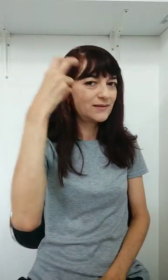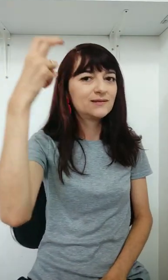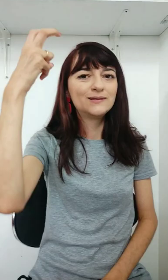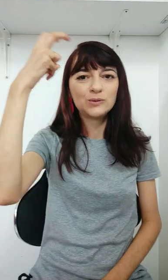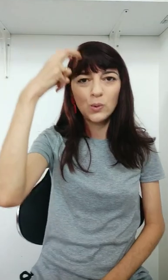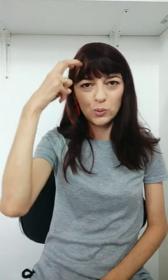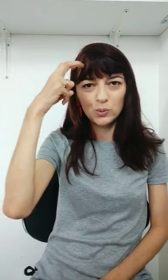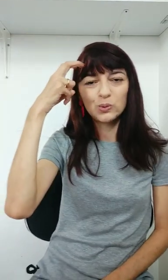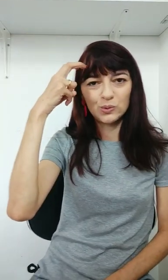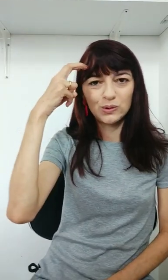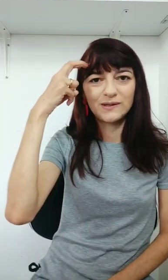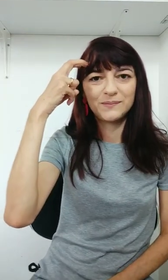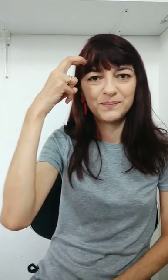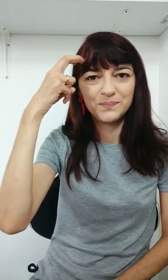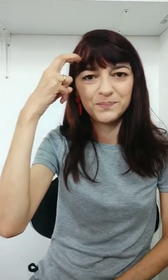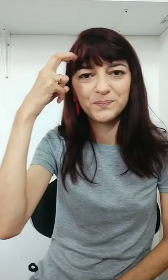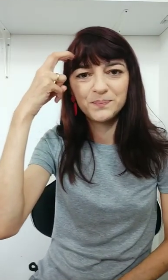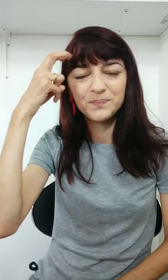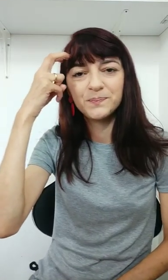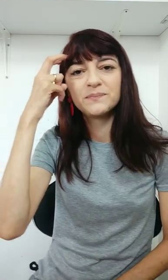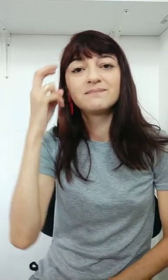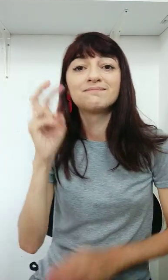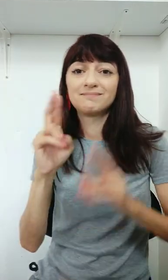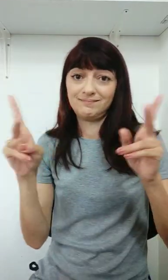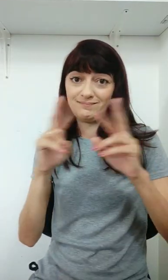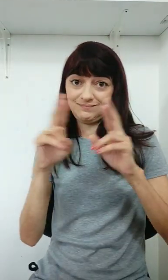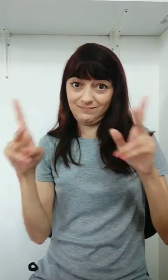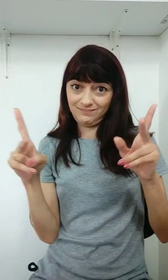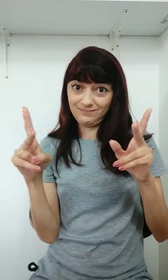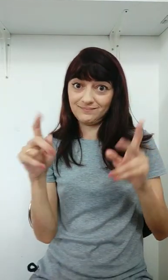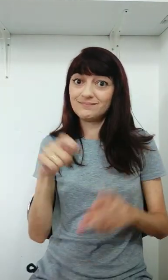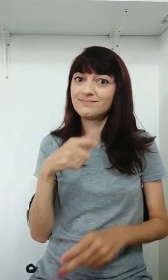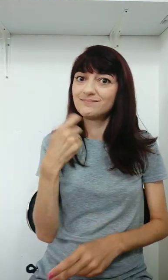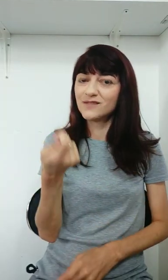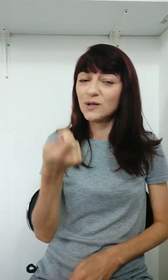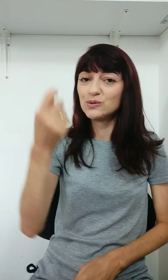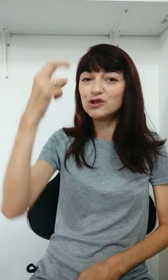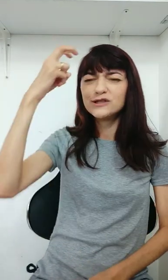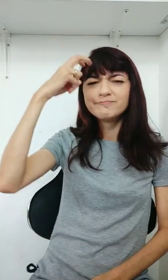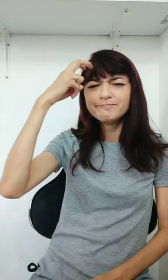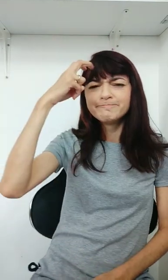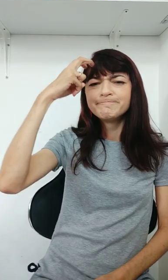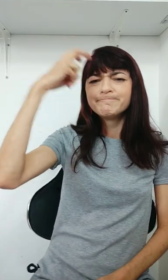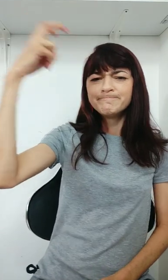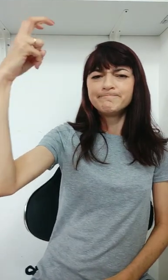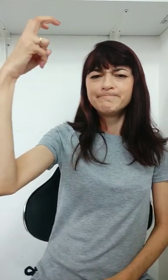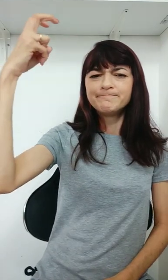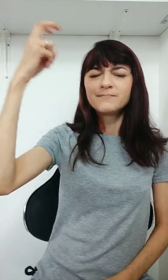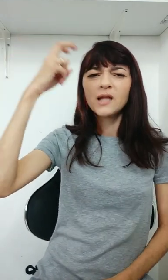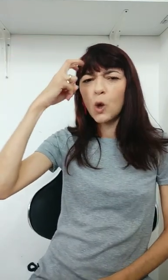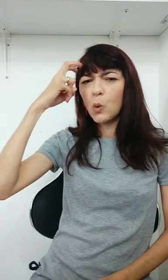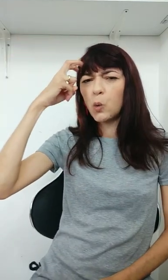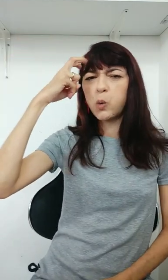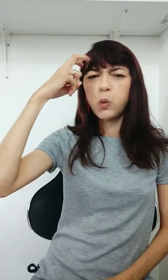que estão no seu mesmo ambiente social, tá bom? Estou conversando aqui um pouco, para quem chegou agora, de cultura, tá ok?